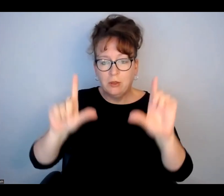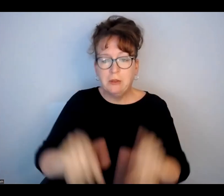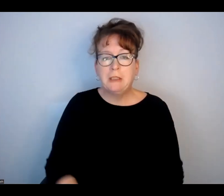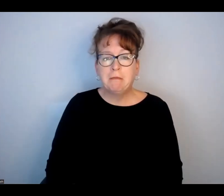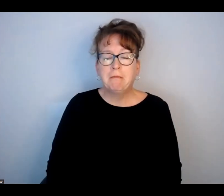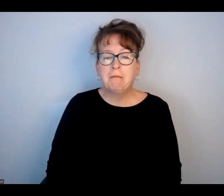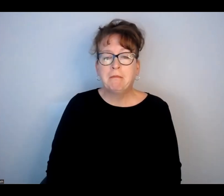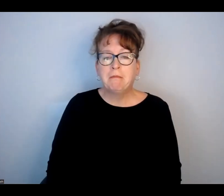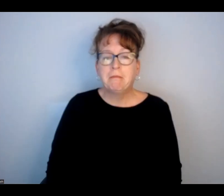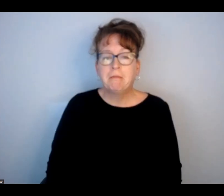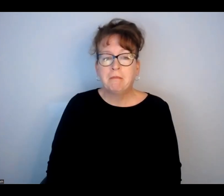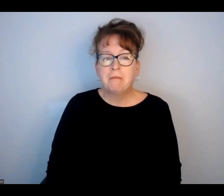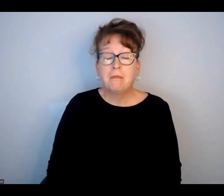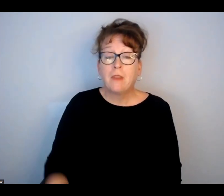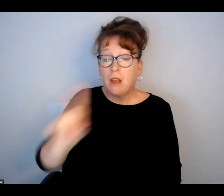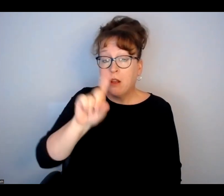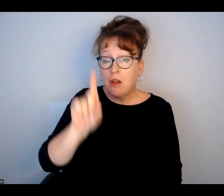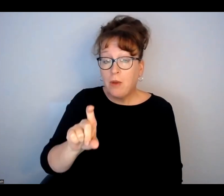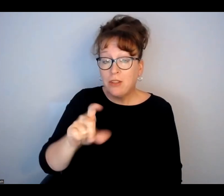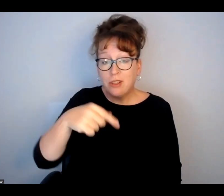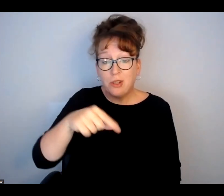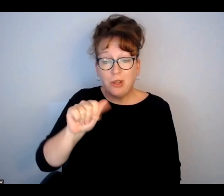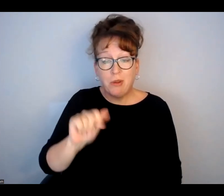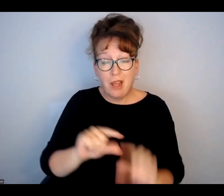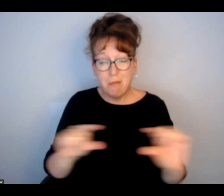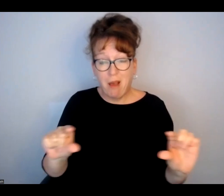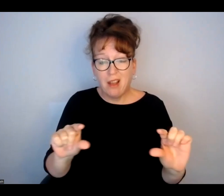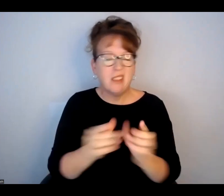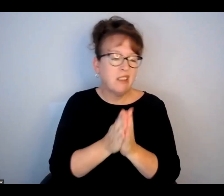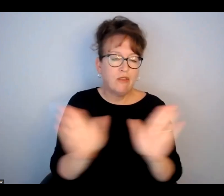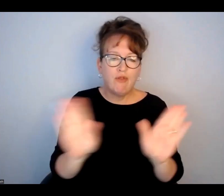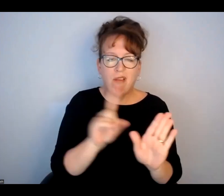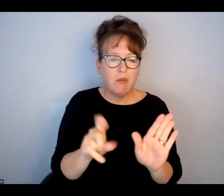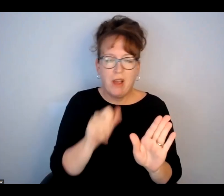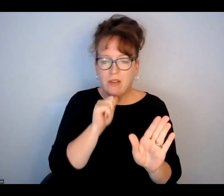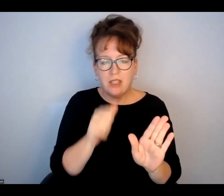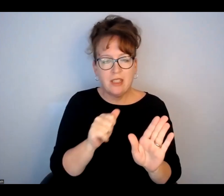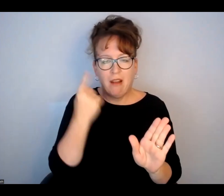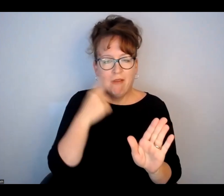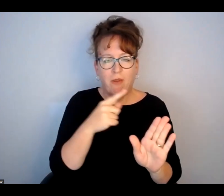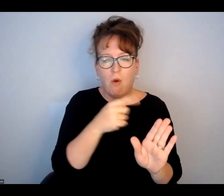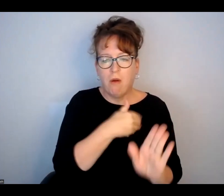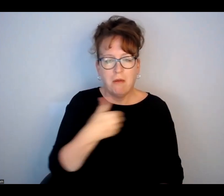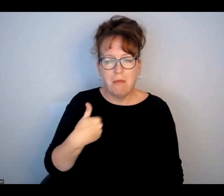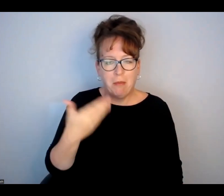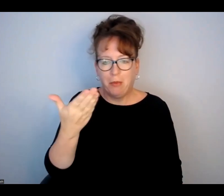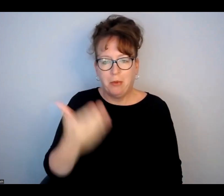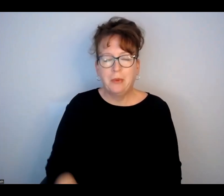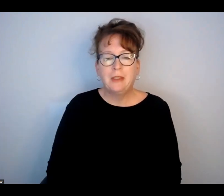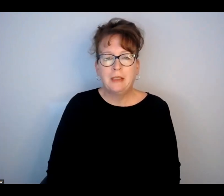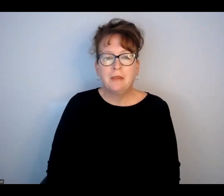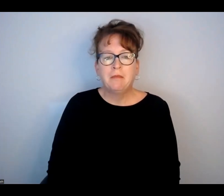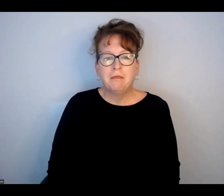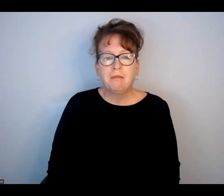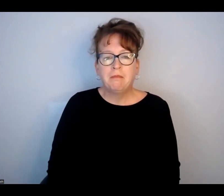eh okay Okay la la pregunta en la cajita de q es algo